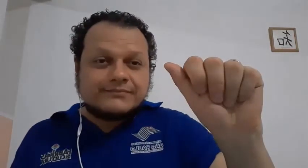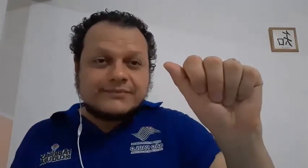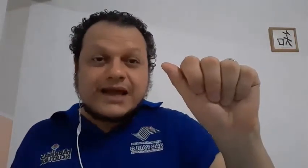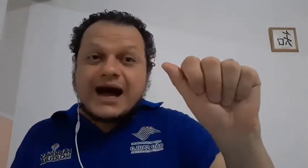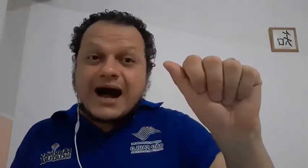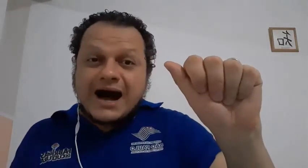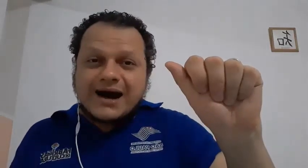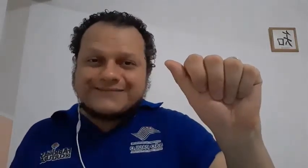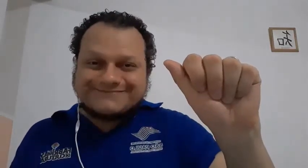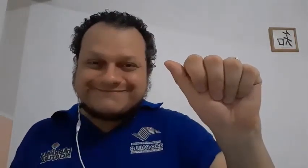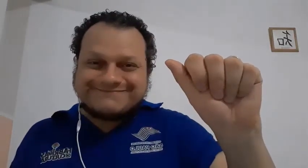A.